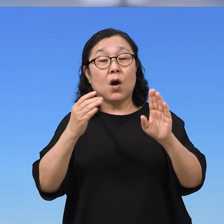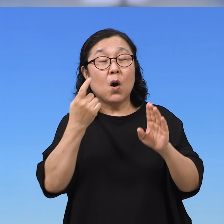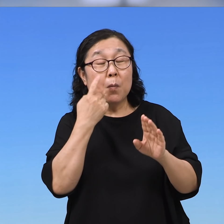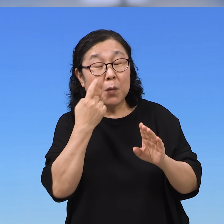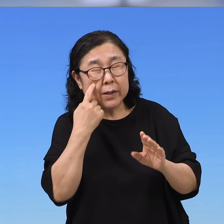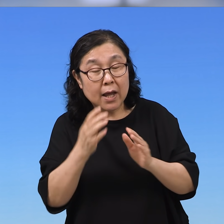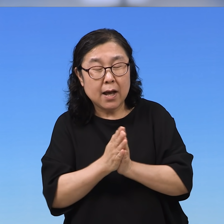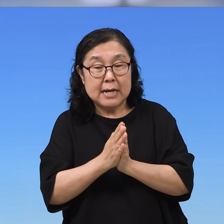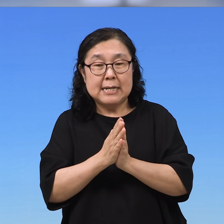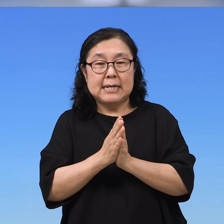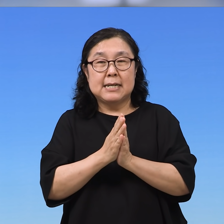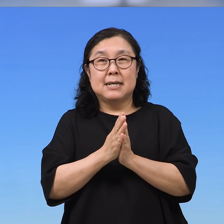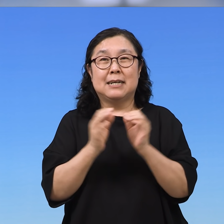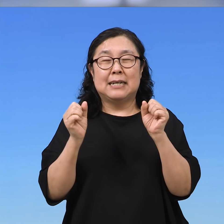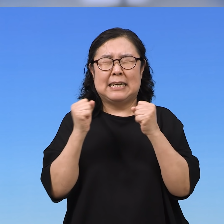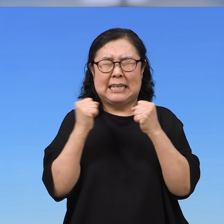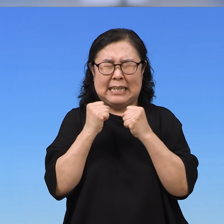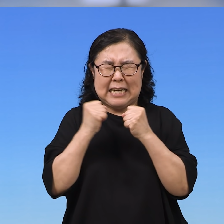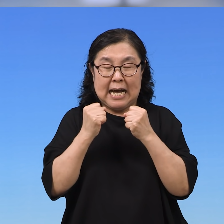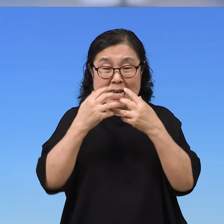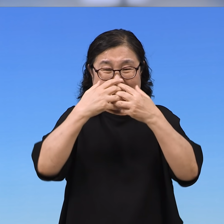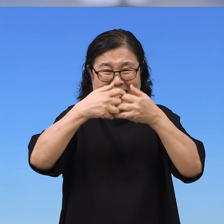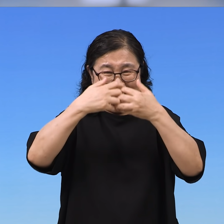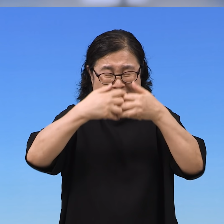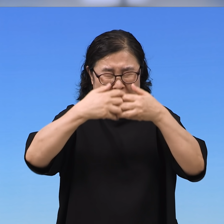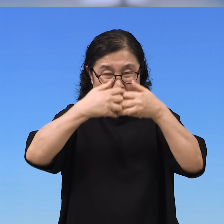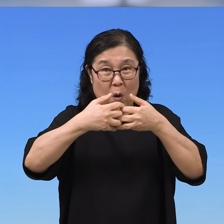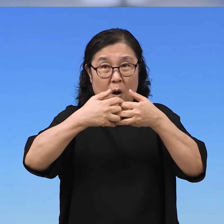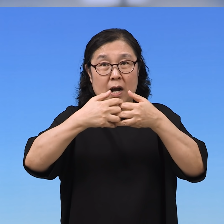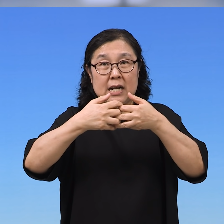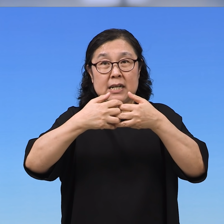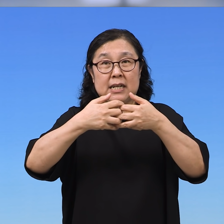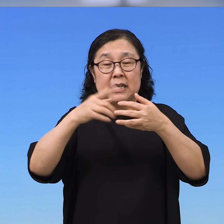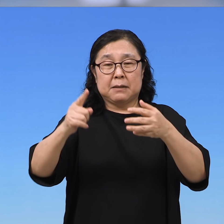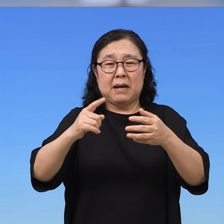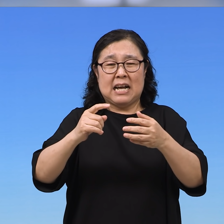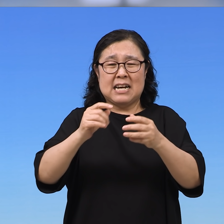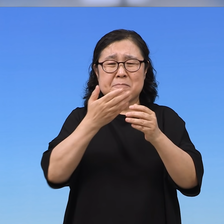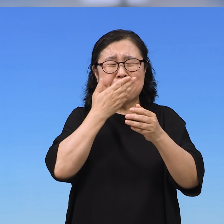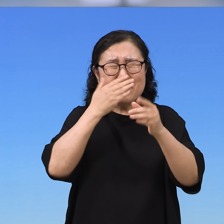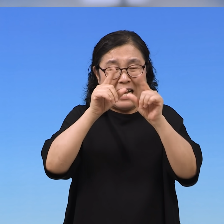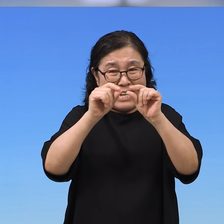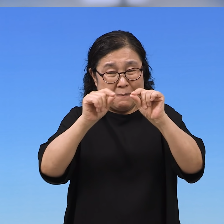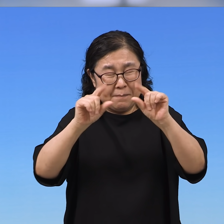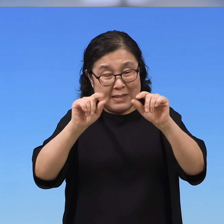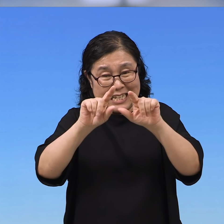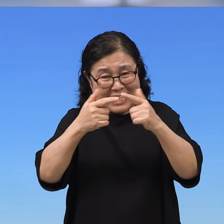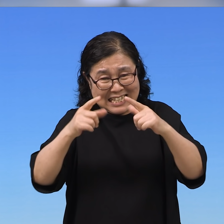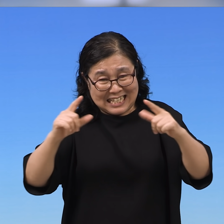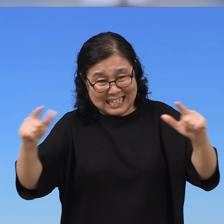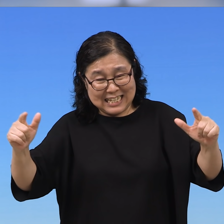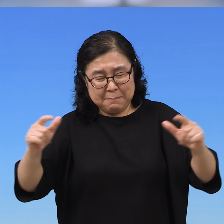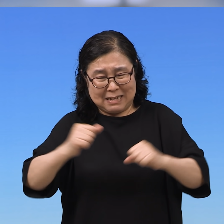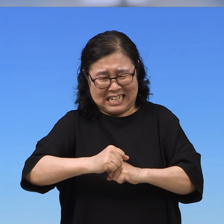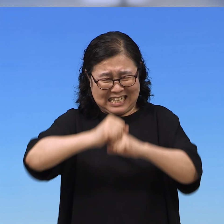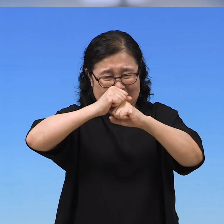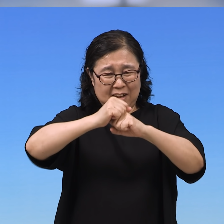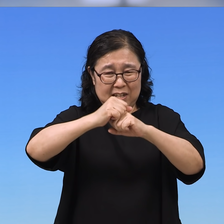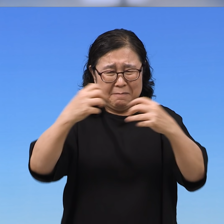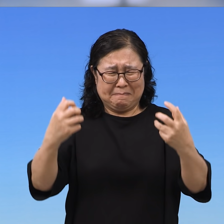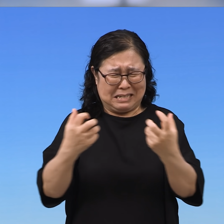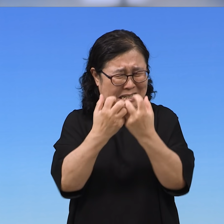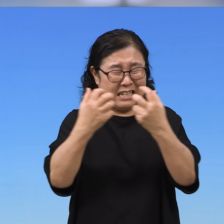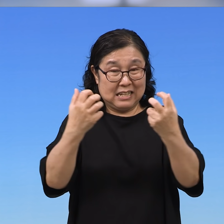냉동실에 문이 안 닫힐 정도로 꽉 닫, 냉장실에 막 온 음식, 여러분 다 아시잖아. 이제 연말에 이거 다 버릴 거라는